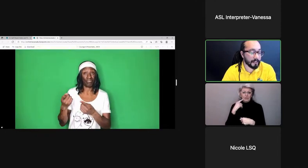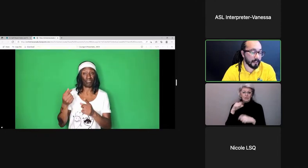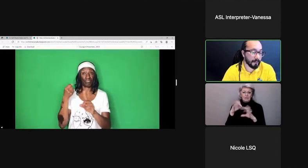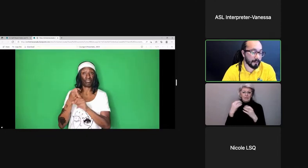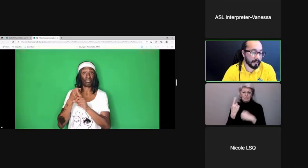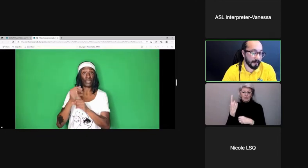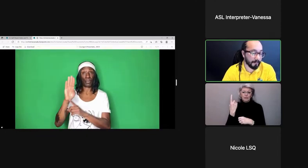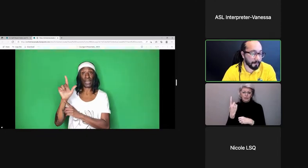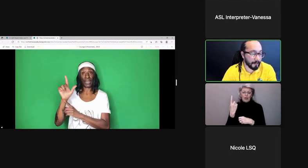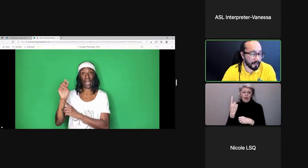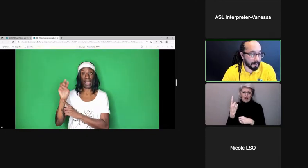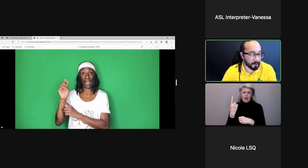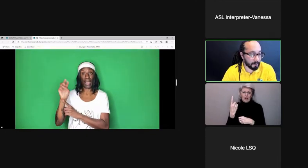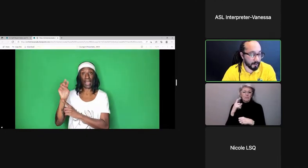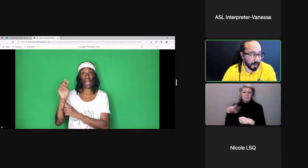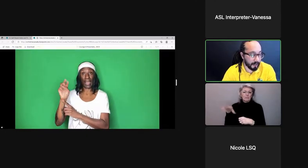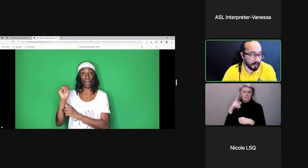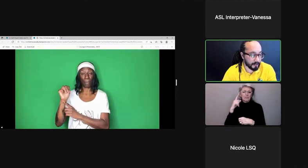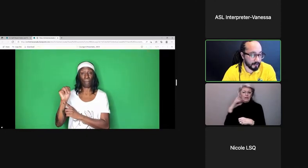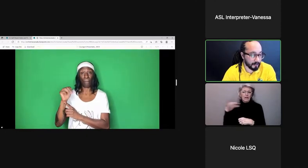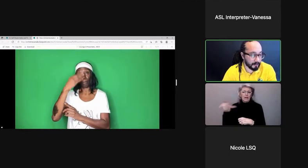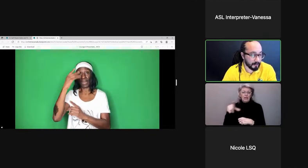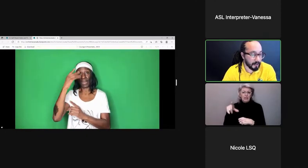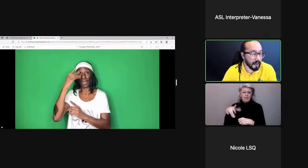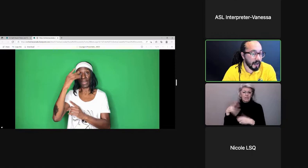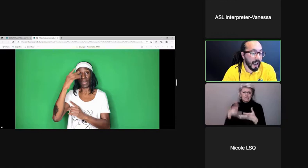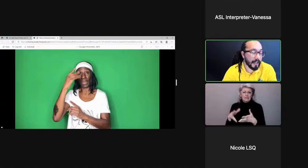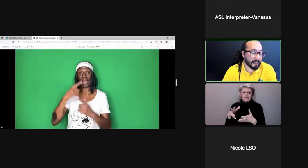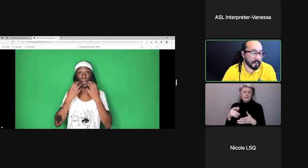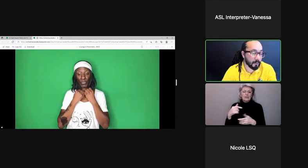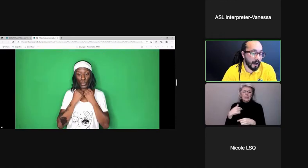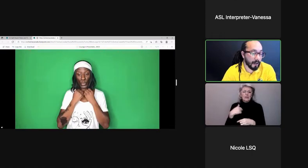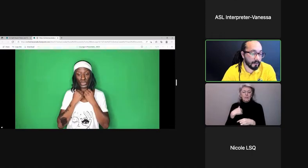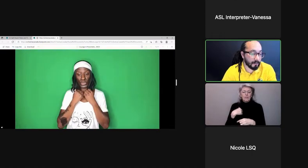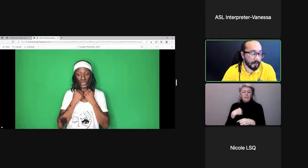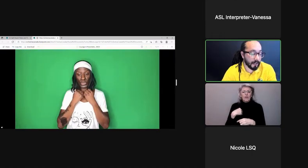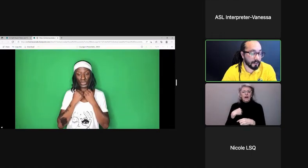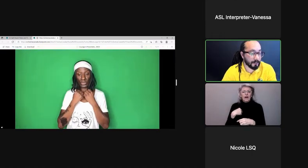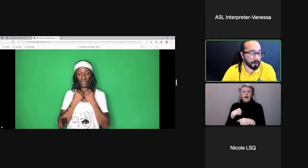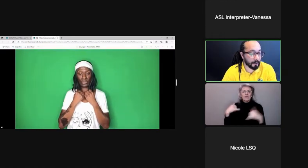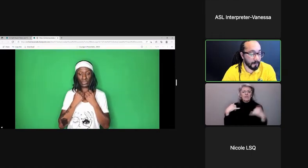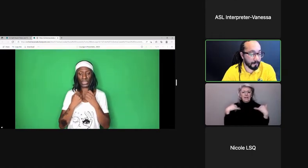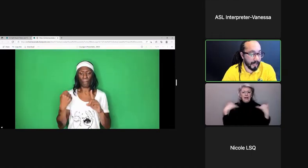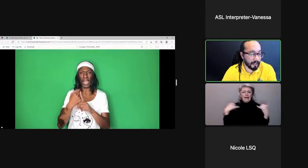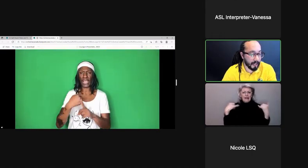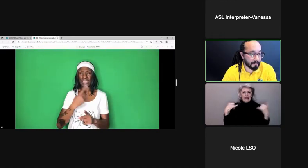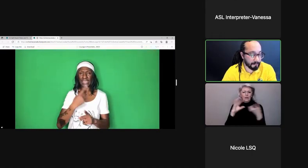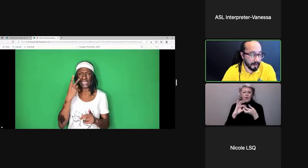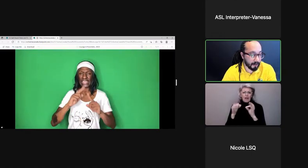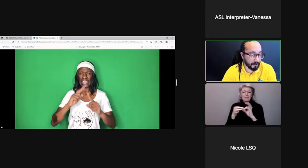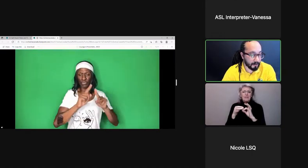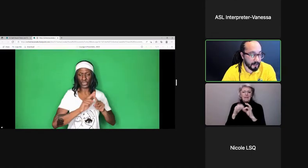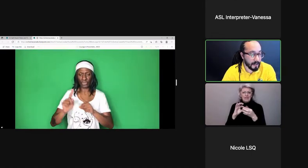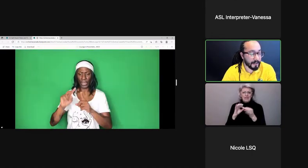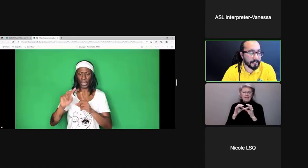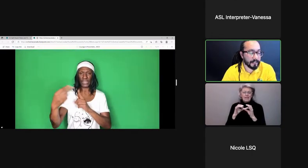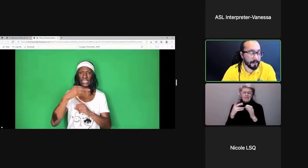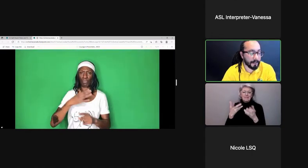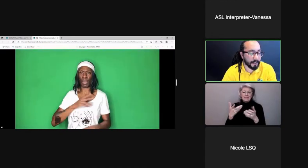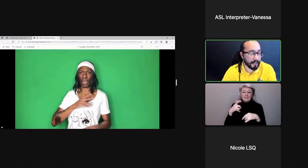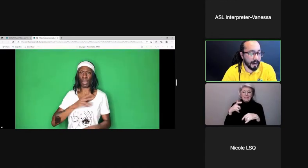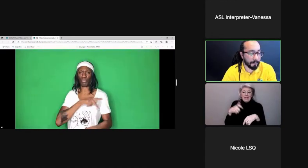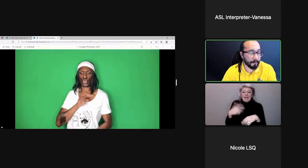guyanaise entendante, et j'ai été une athlète olympique, et c'est à ce moment